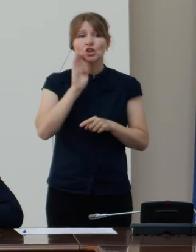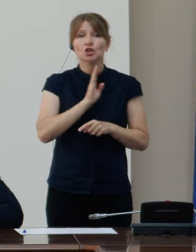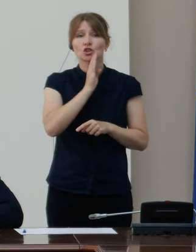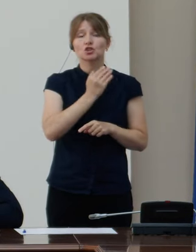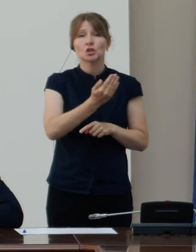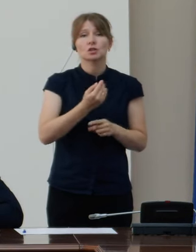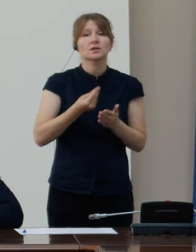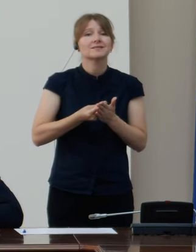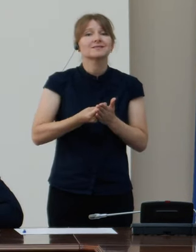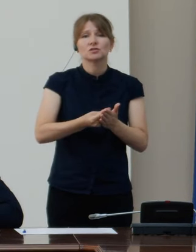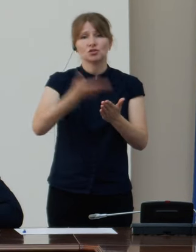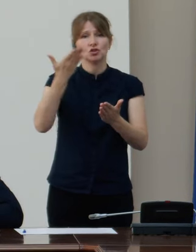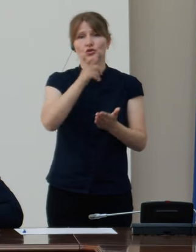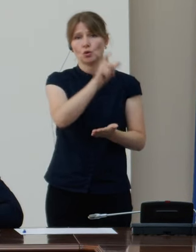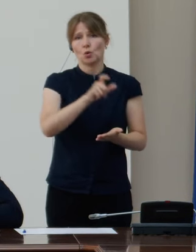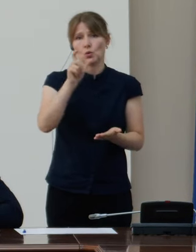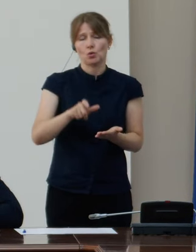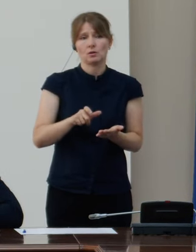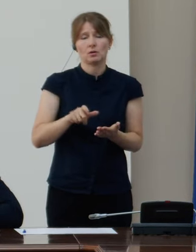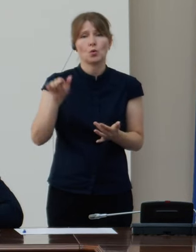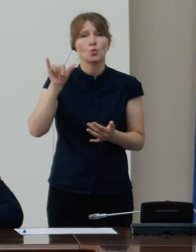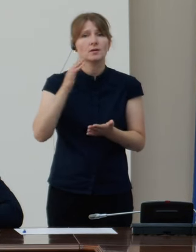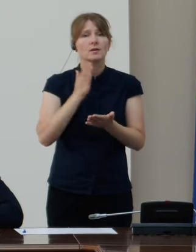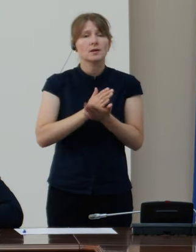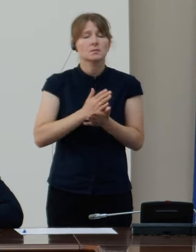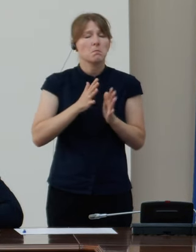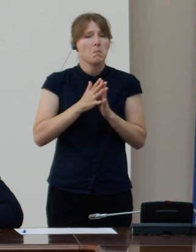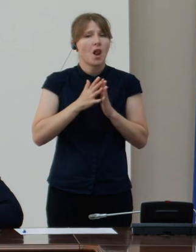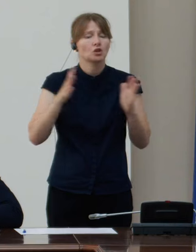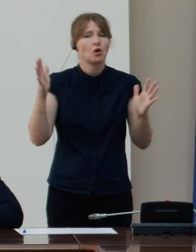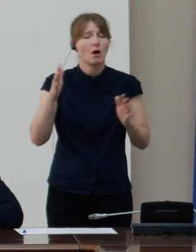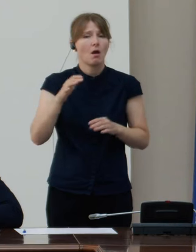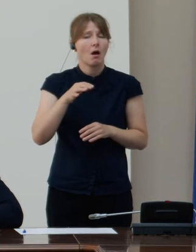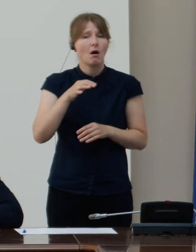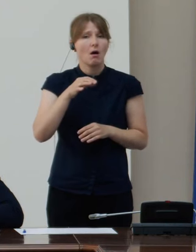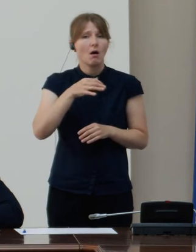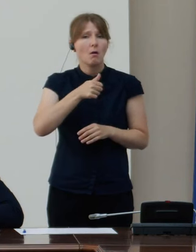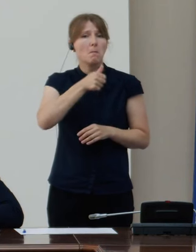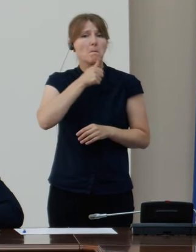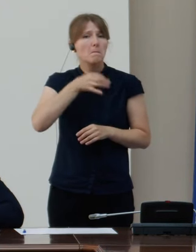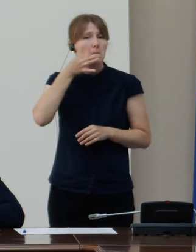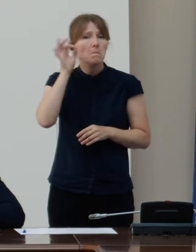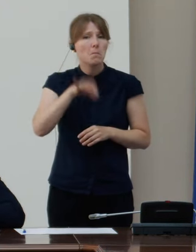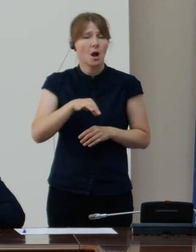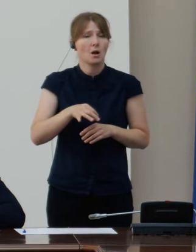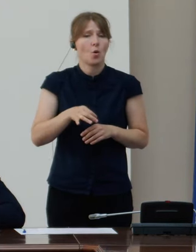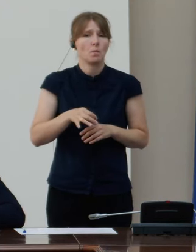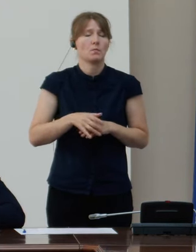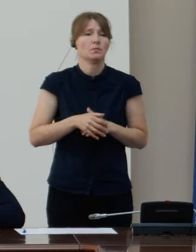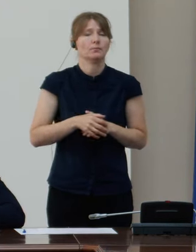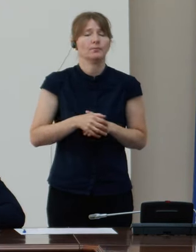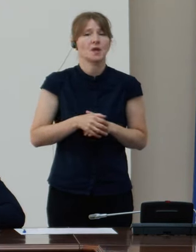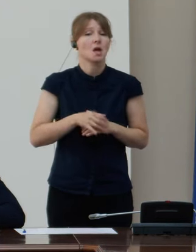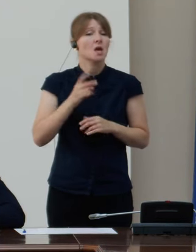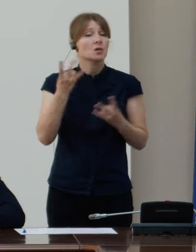o valoare inestimabilă. Vin cu o practică enormă, dar ele trebuie și ele protejate. Și nu în